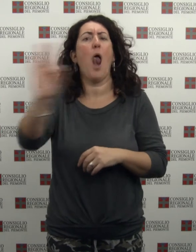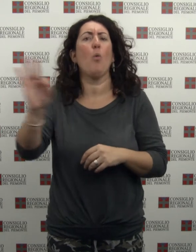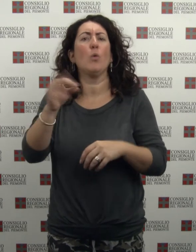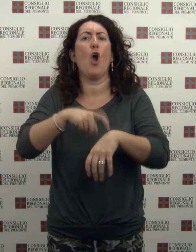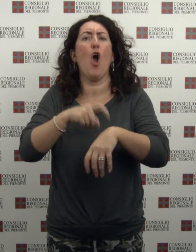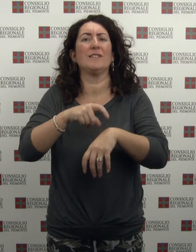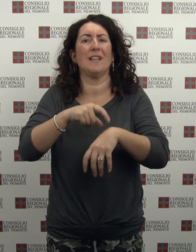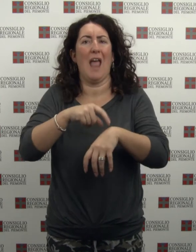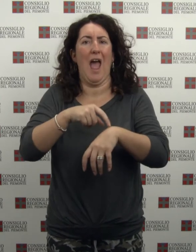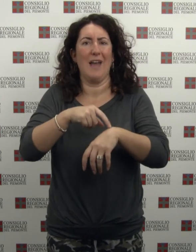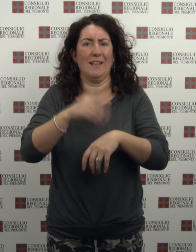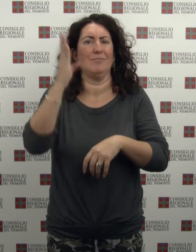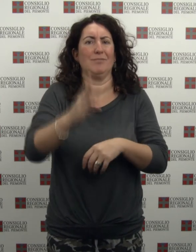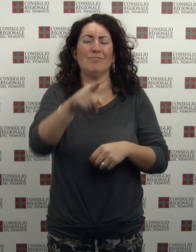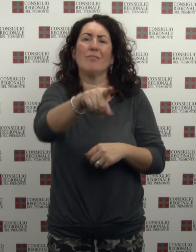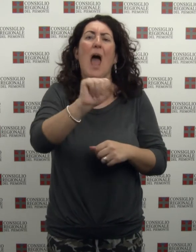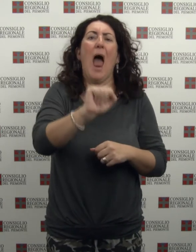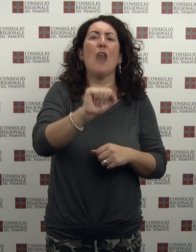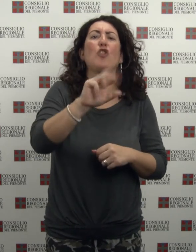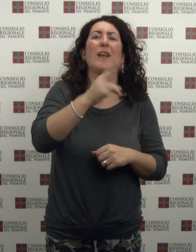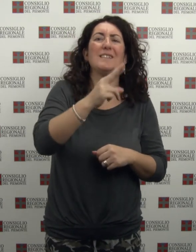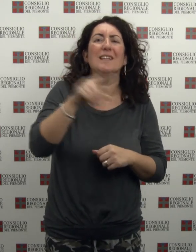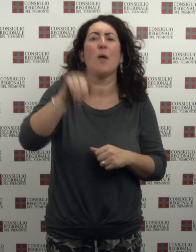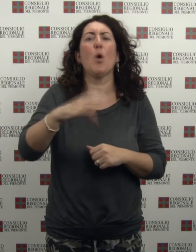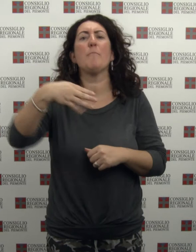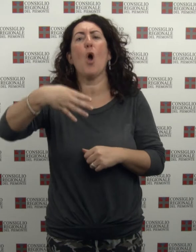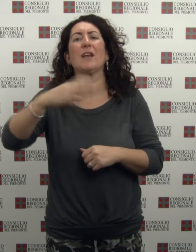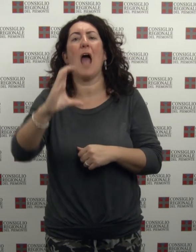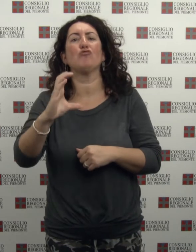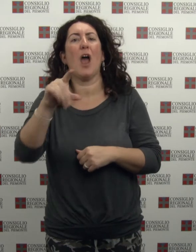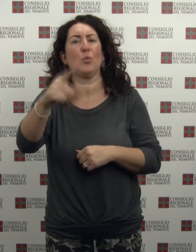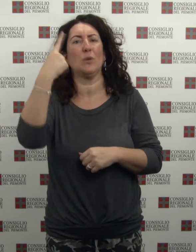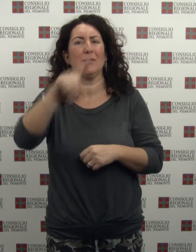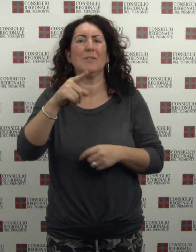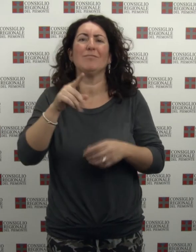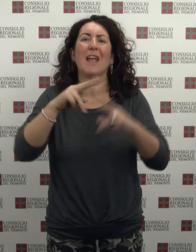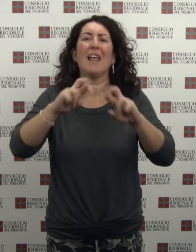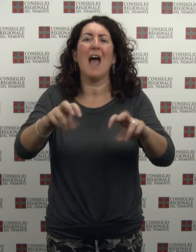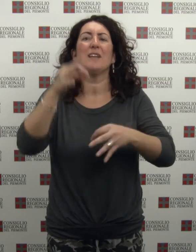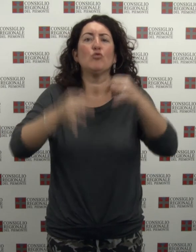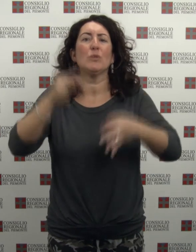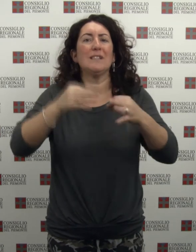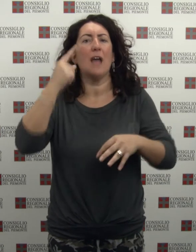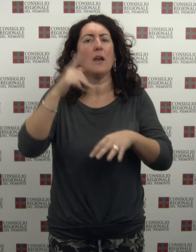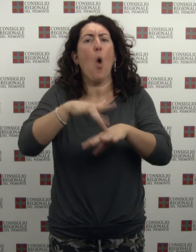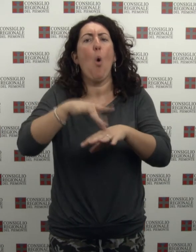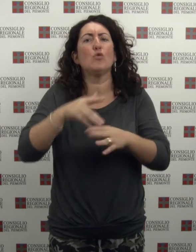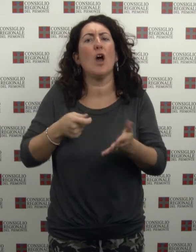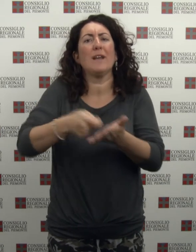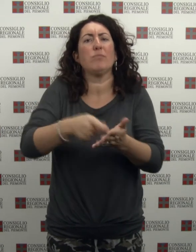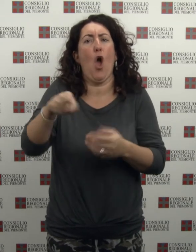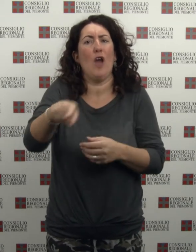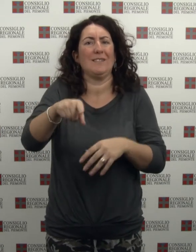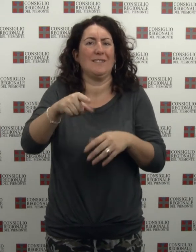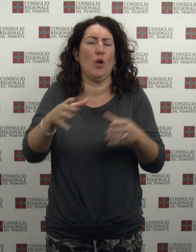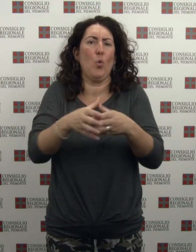per gli assessori Aldo Reschigna e Monica Cerutti nell'ambito dell'inchiesta giudiziaria sull'utilizzo delle risorse dei gruppi consigliari. Chiamparino ha